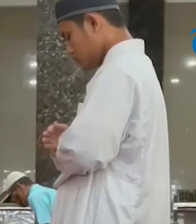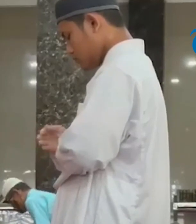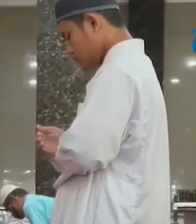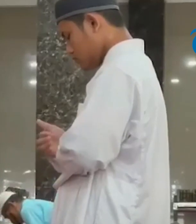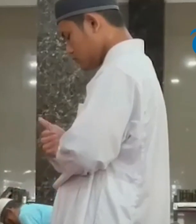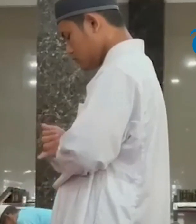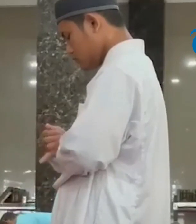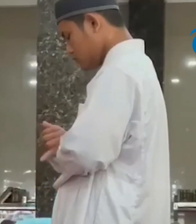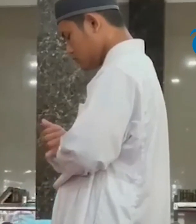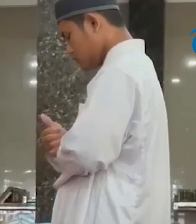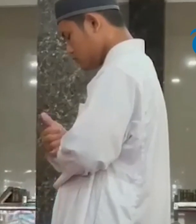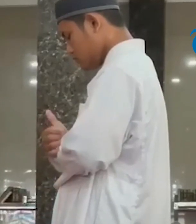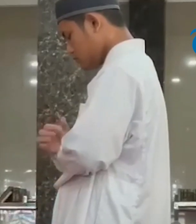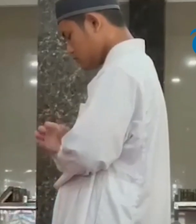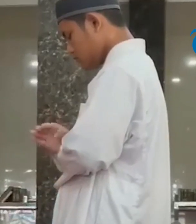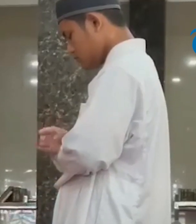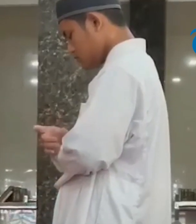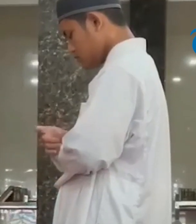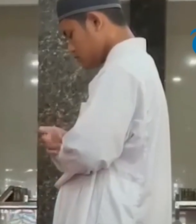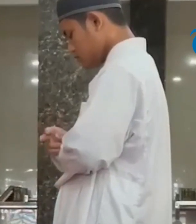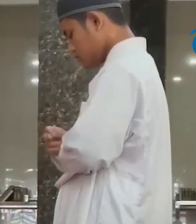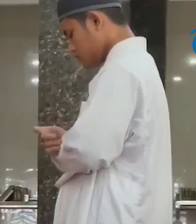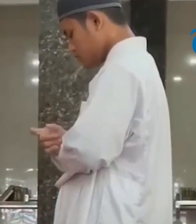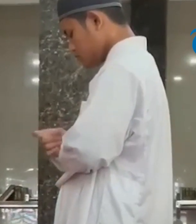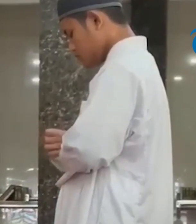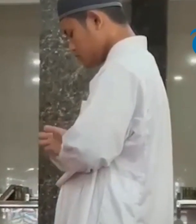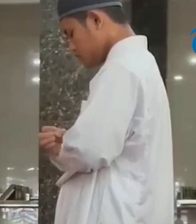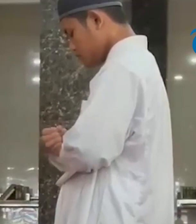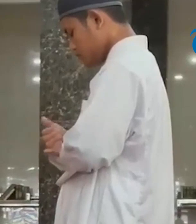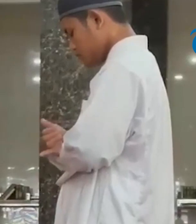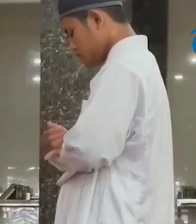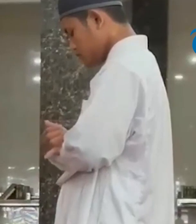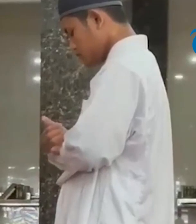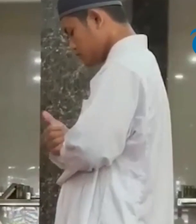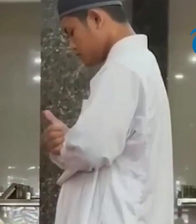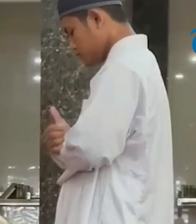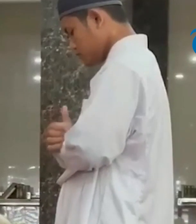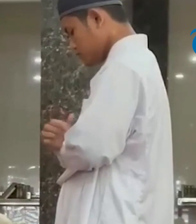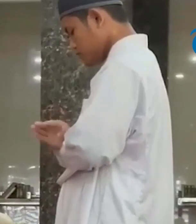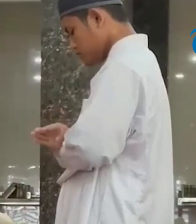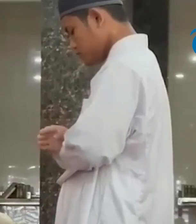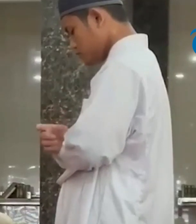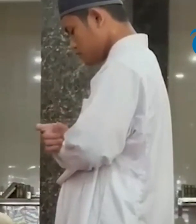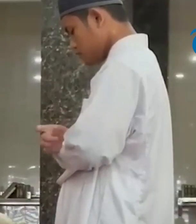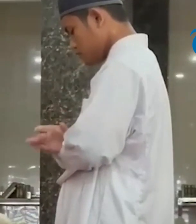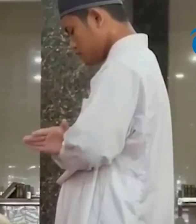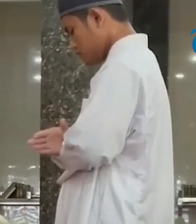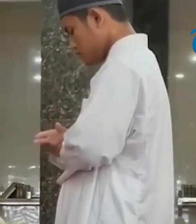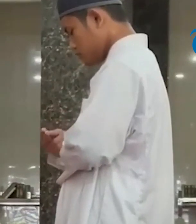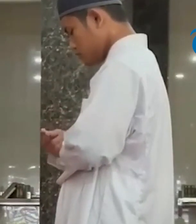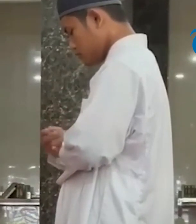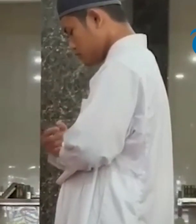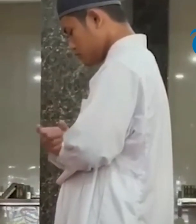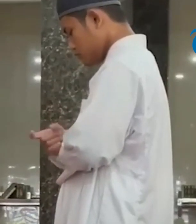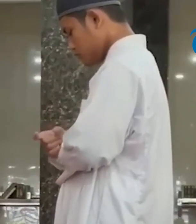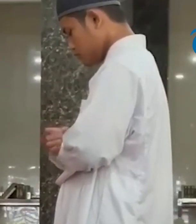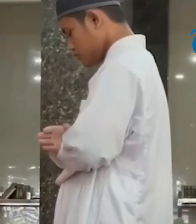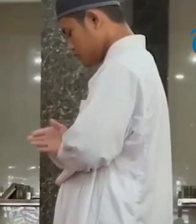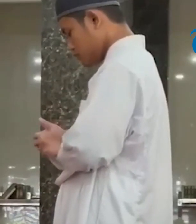di Masjid sebab sangat jarang hal ini kita lihat cara salat seperti ini di masjid namun apa yang diperlihatkan pria tersebut merupakan hal biasa dilakukan